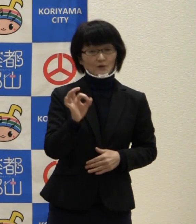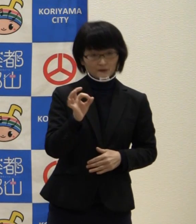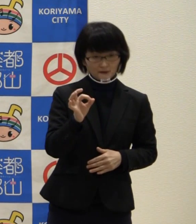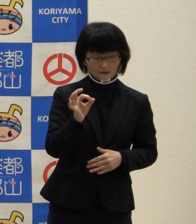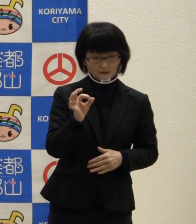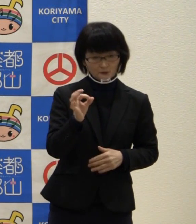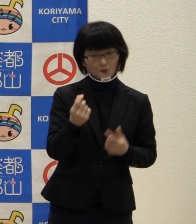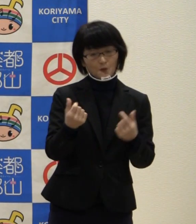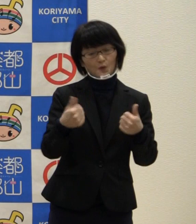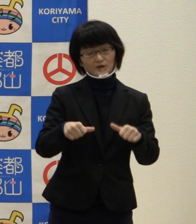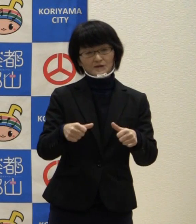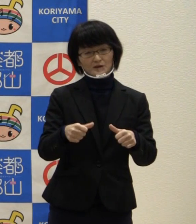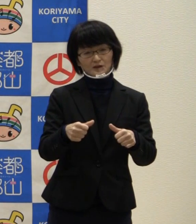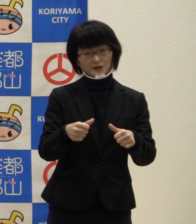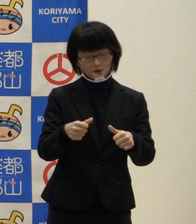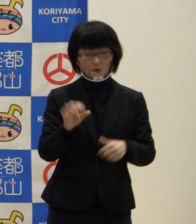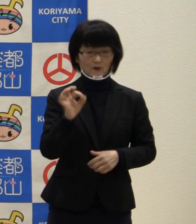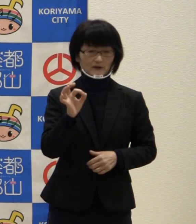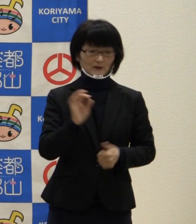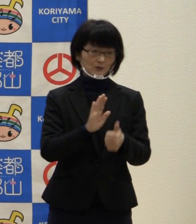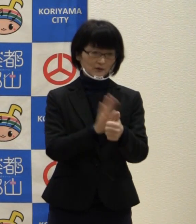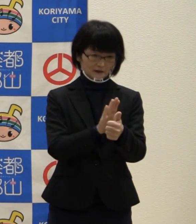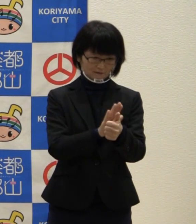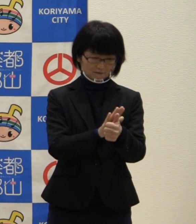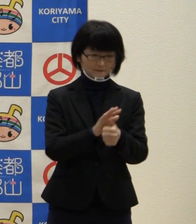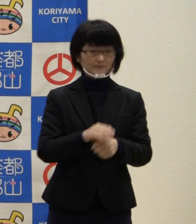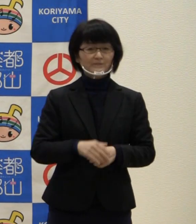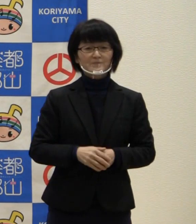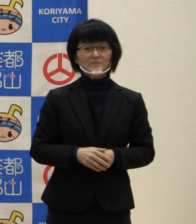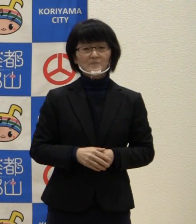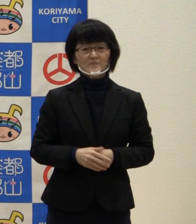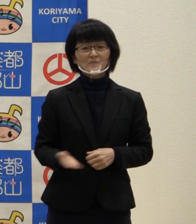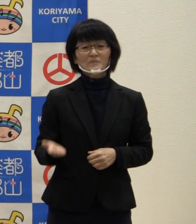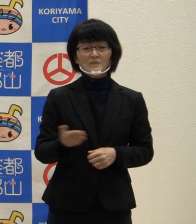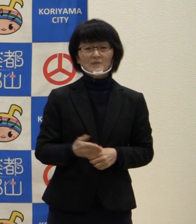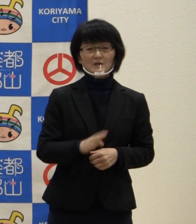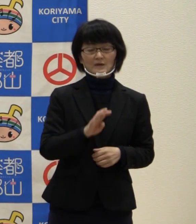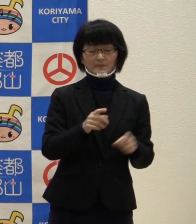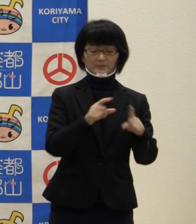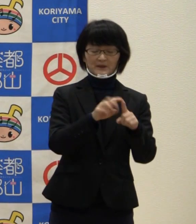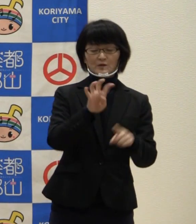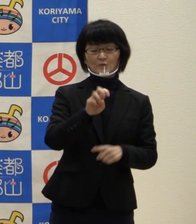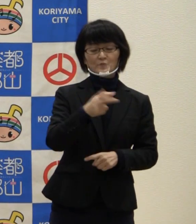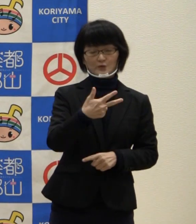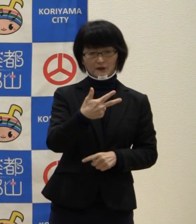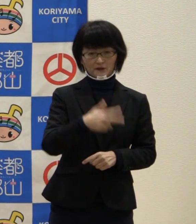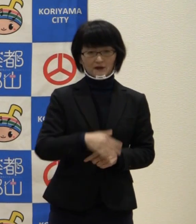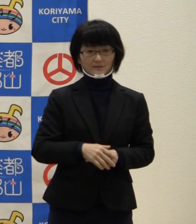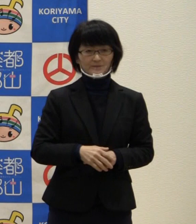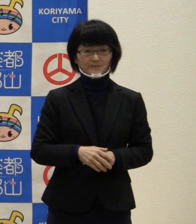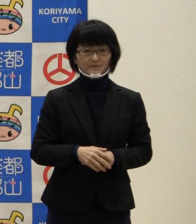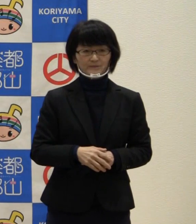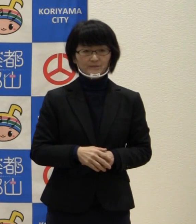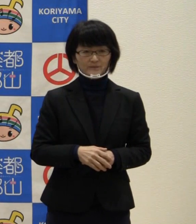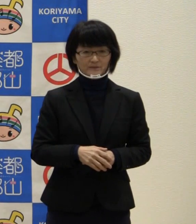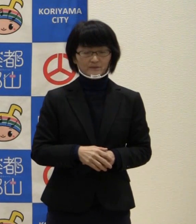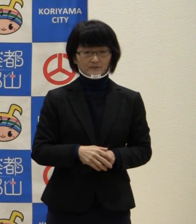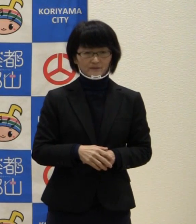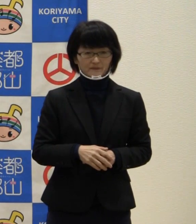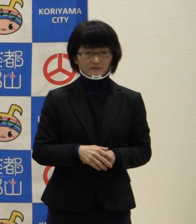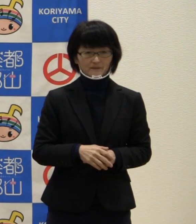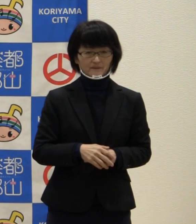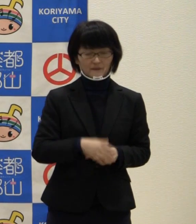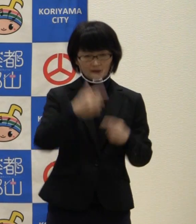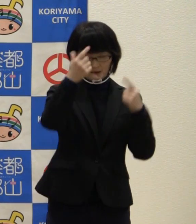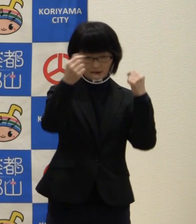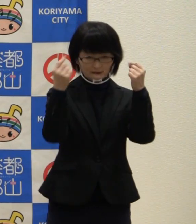援新たに支援を考えるものでございます。次が47ページでございますが、福島県立医科大学様